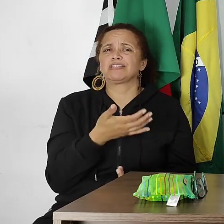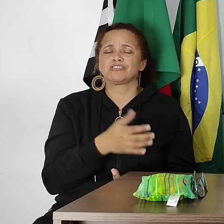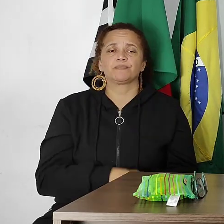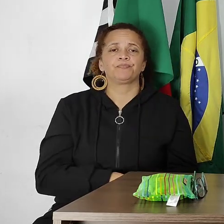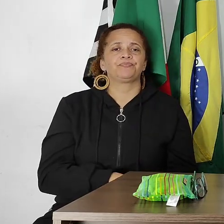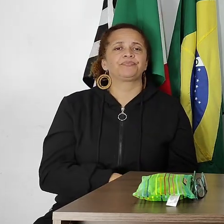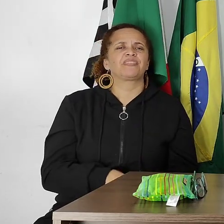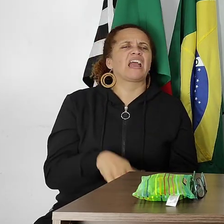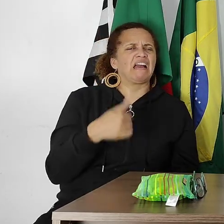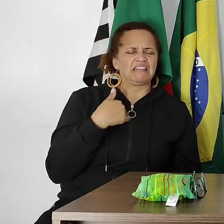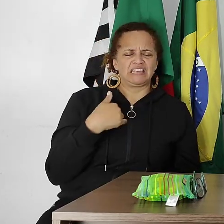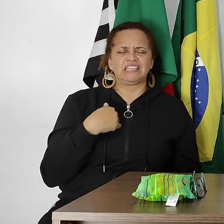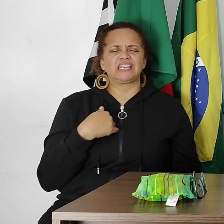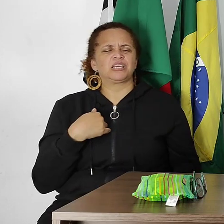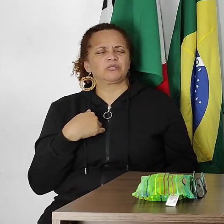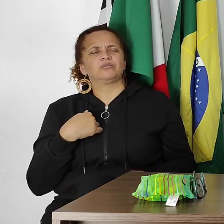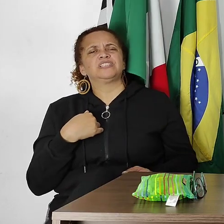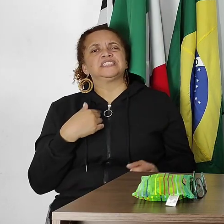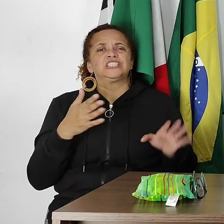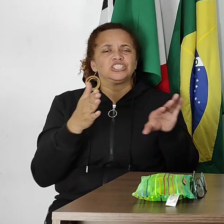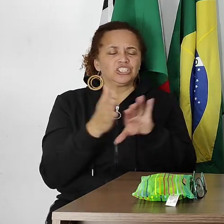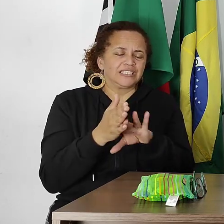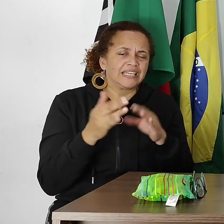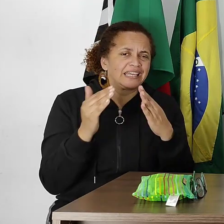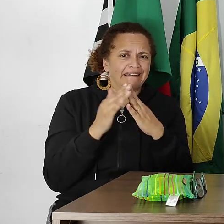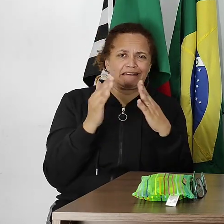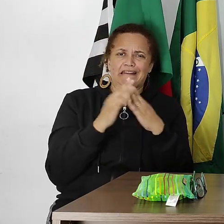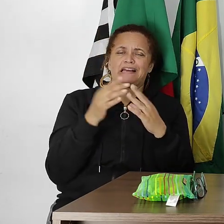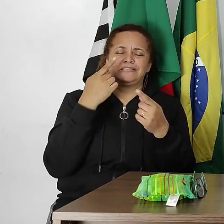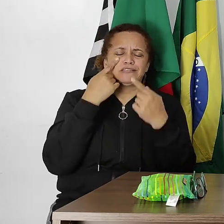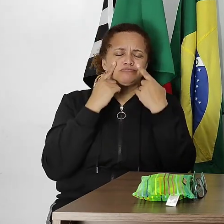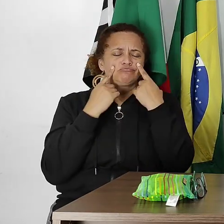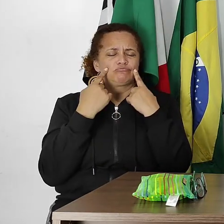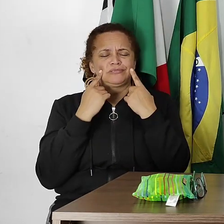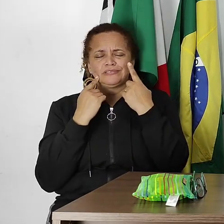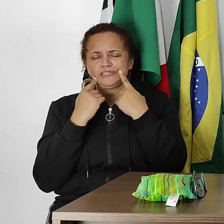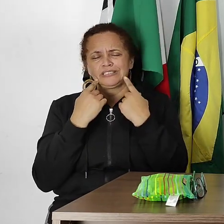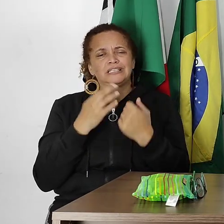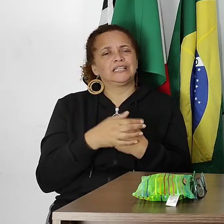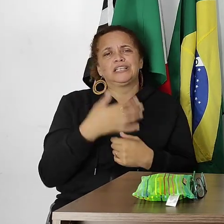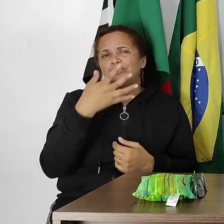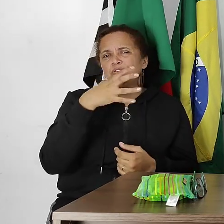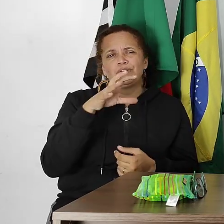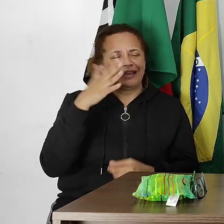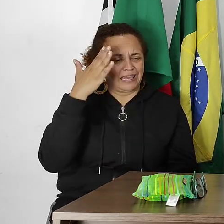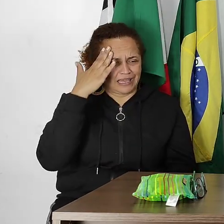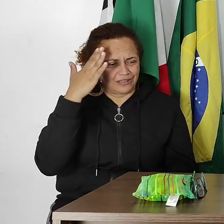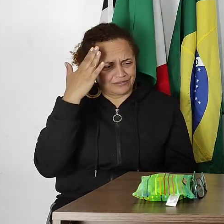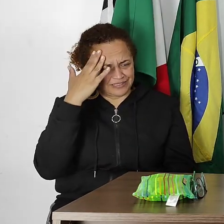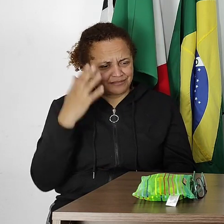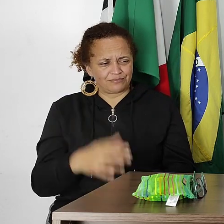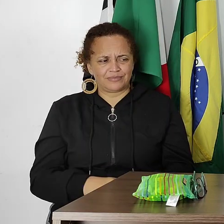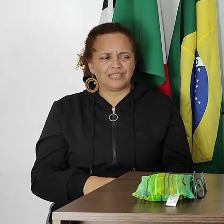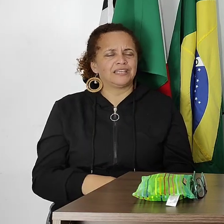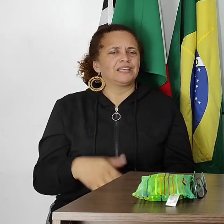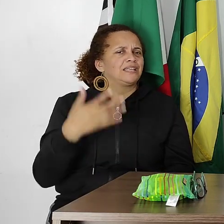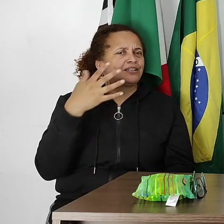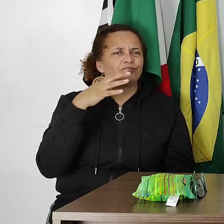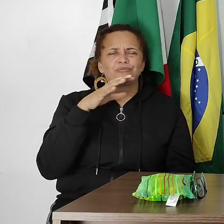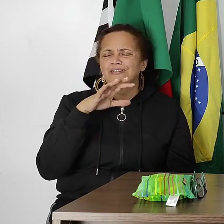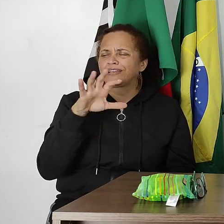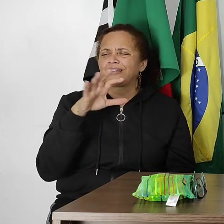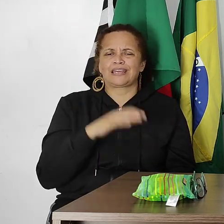sabe? Chorei e tudo, eu falei, agora eu não quero mais saber, porque eu já vivi uma história dessa, assim, na minha